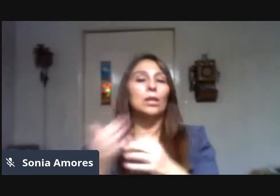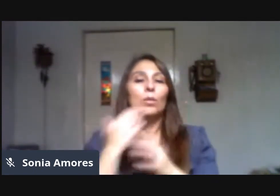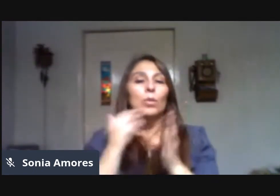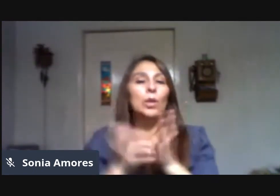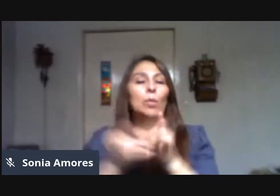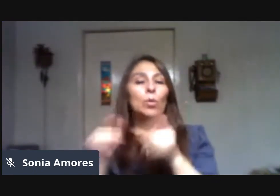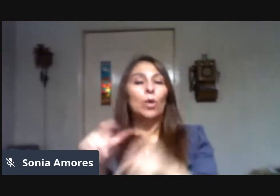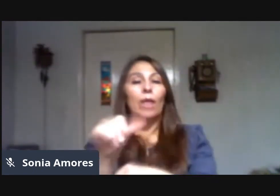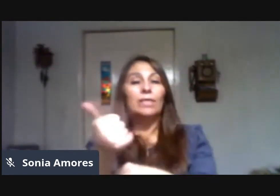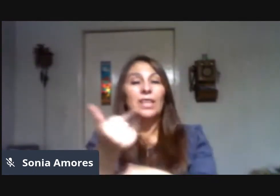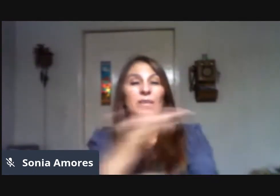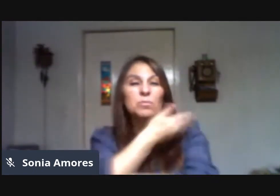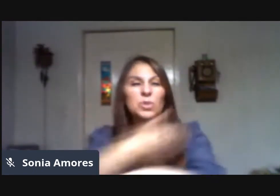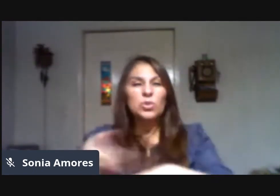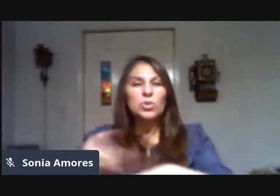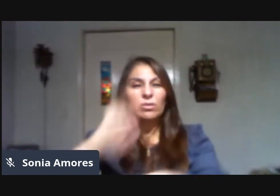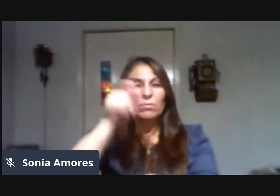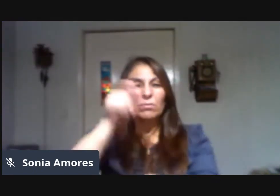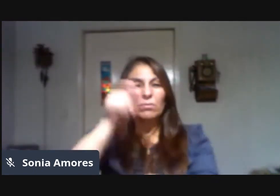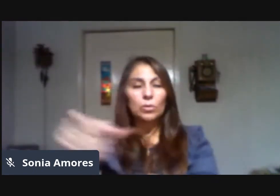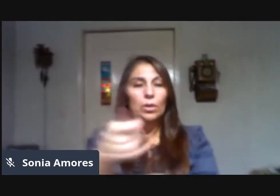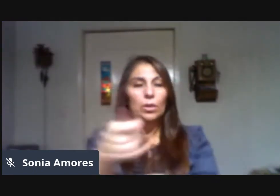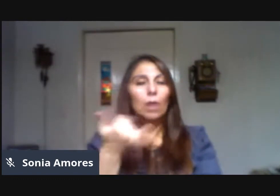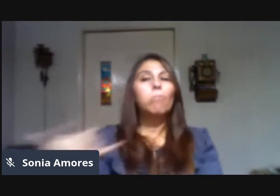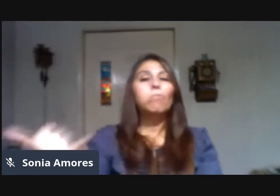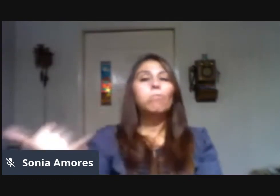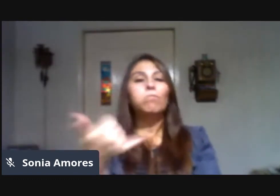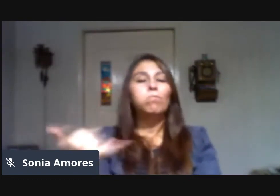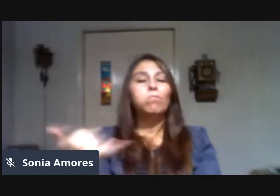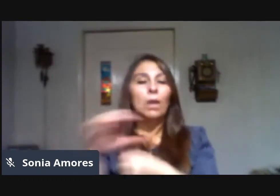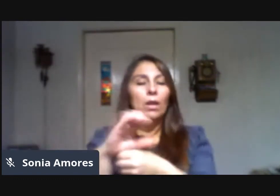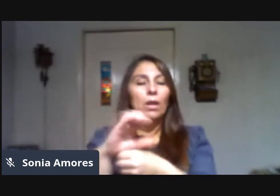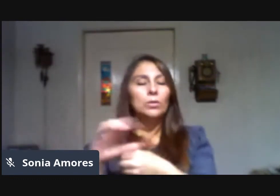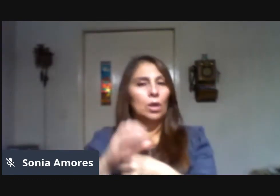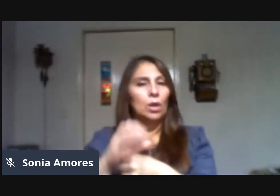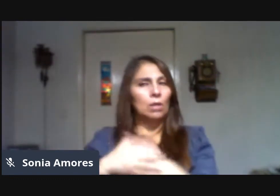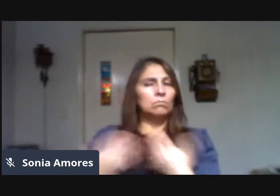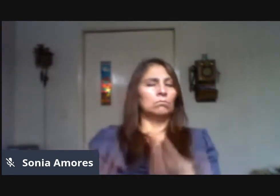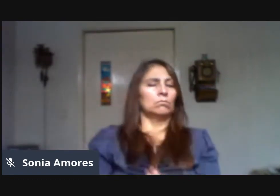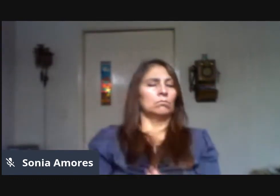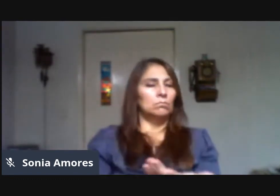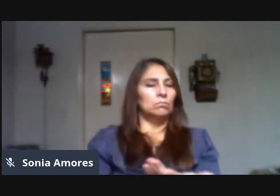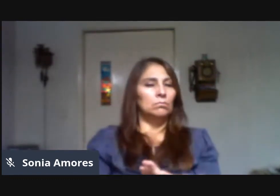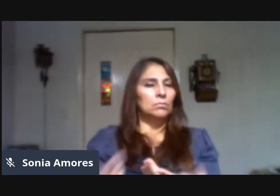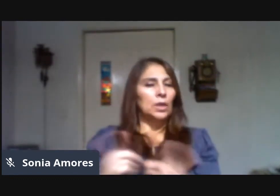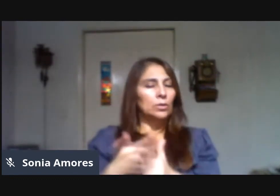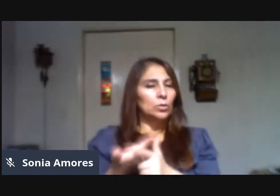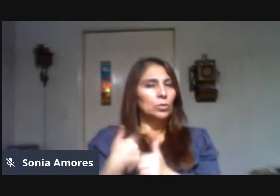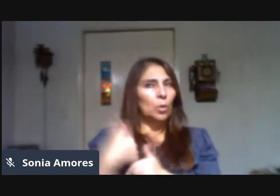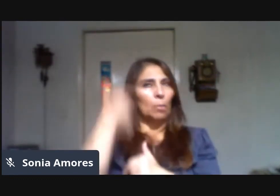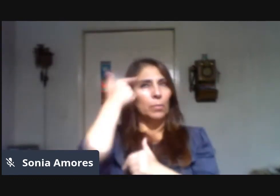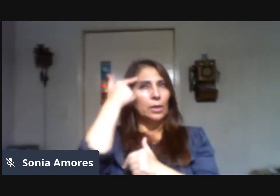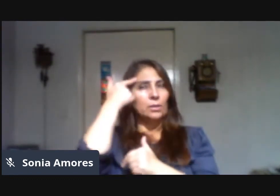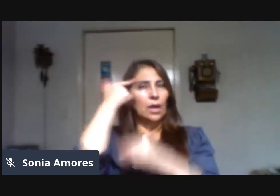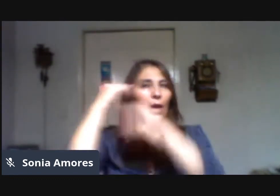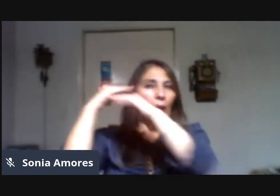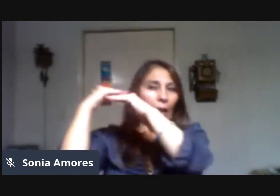millones de habitantes. Perdónenme, pero la abstracción en torno a la terraza y la